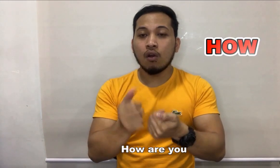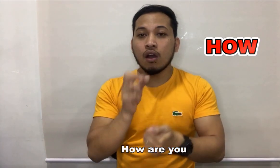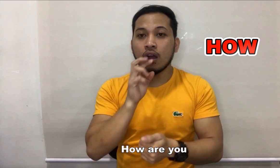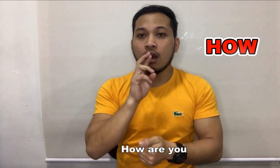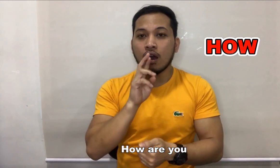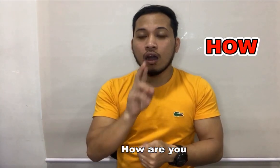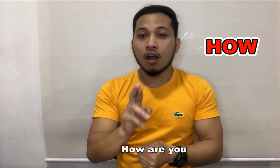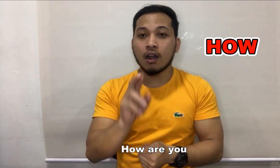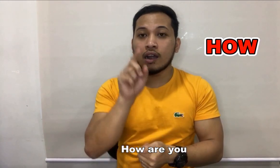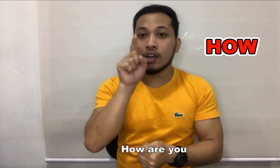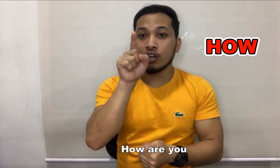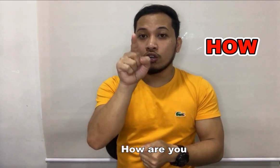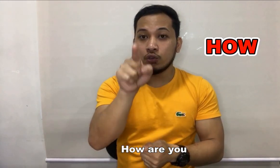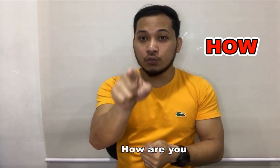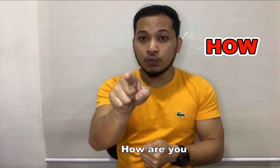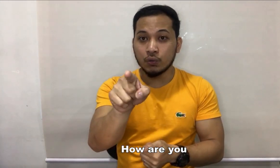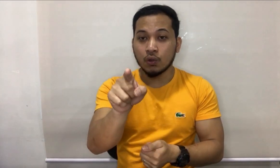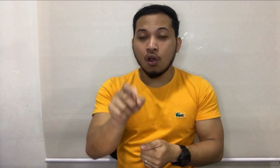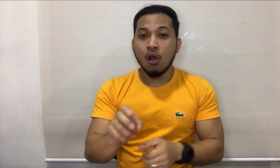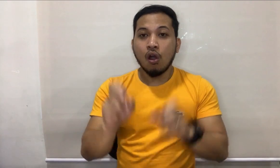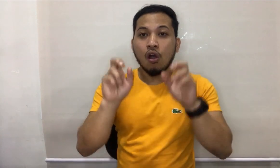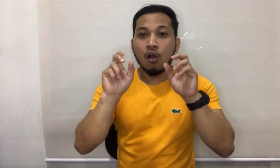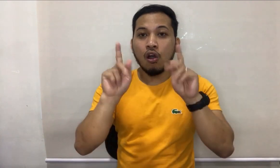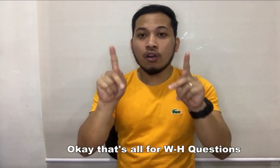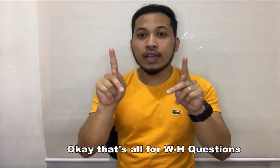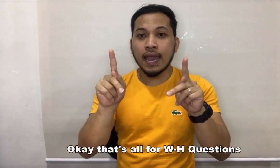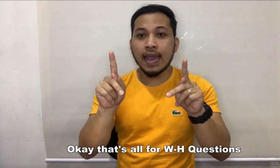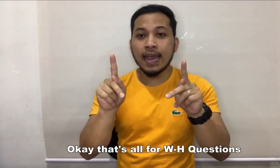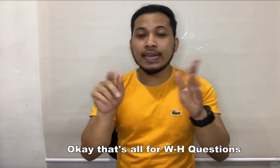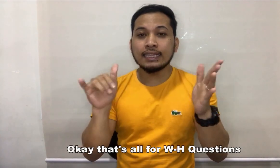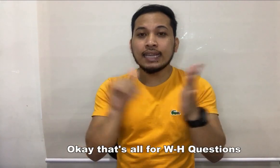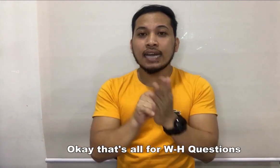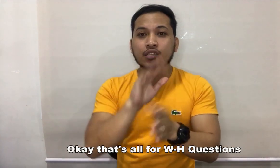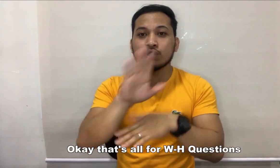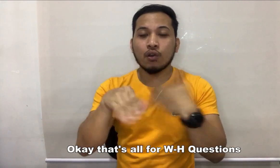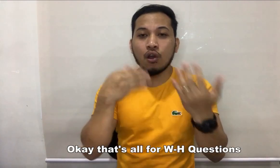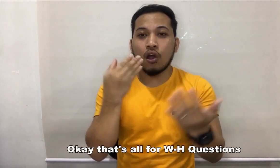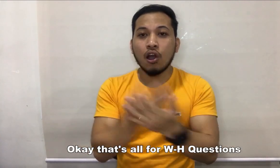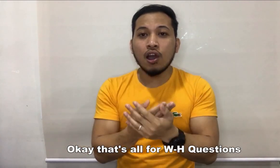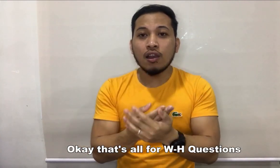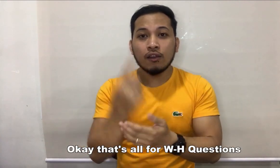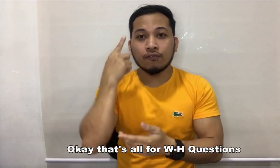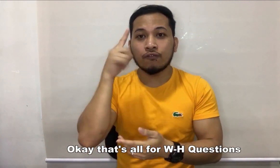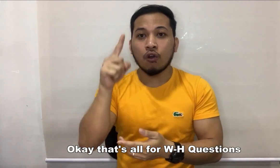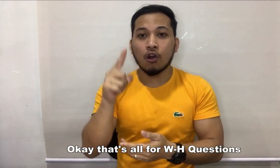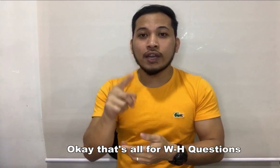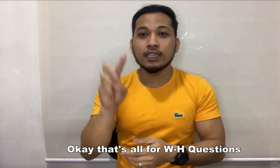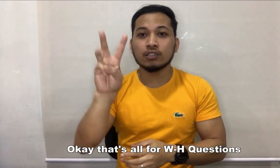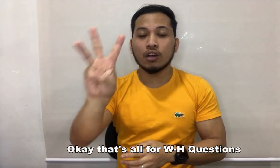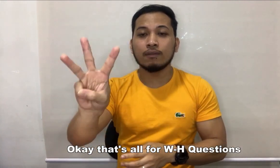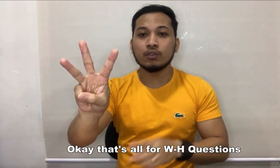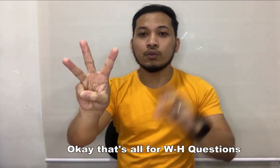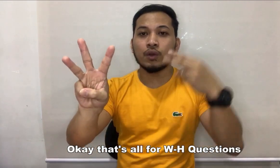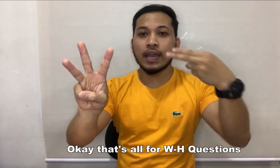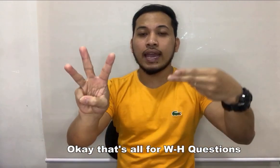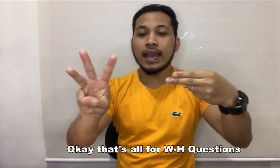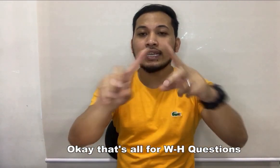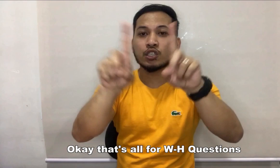How are you? Okay, that's all for the